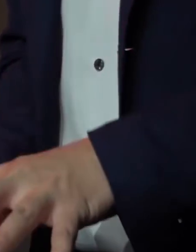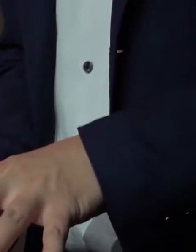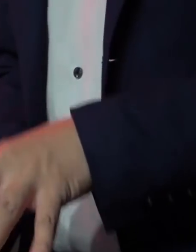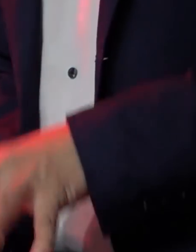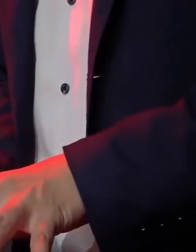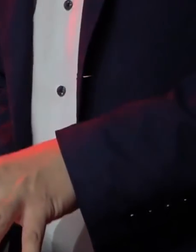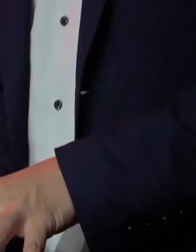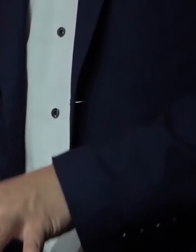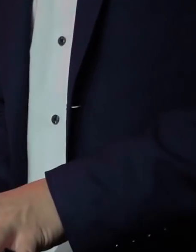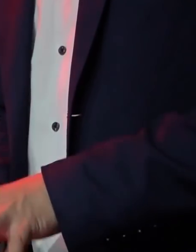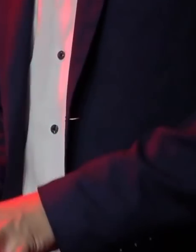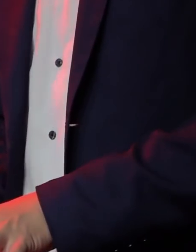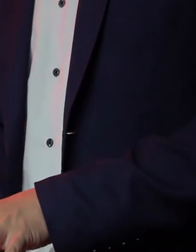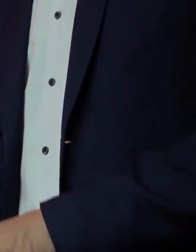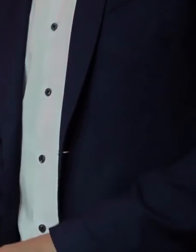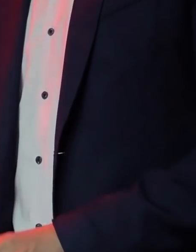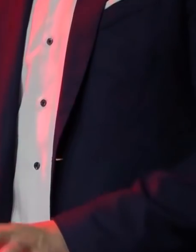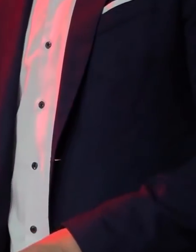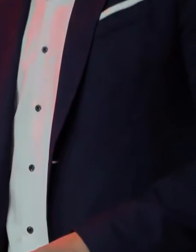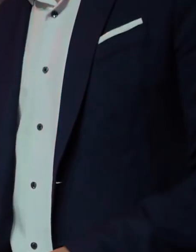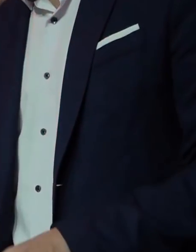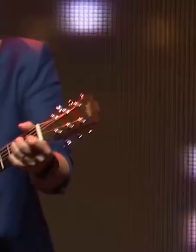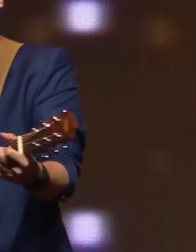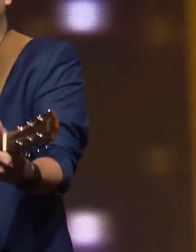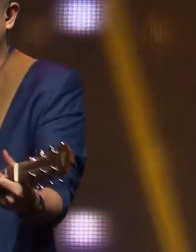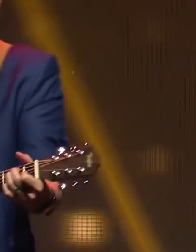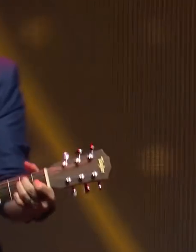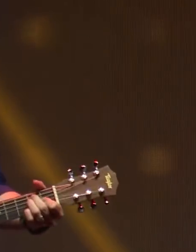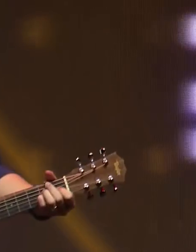pujian. Semuanya siapa? 1, 2, 3, go!